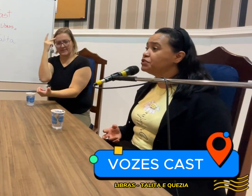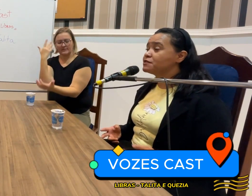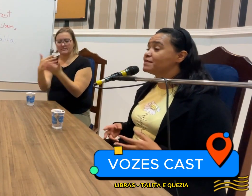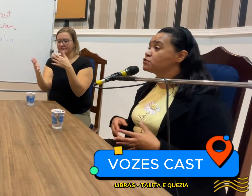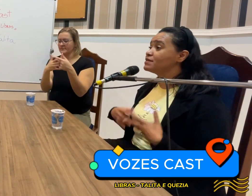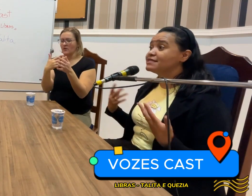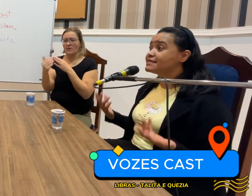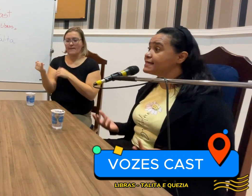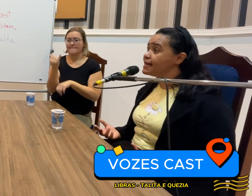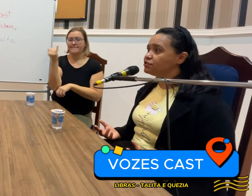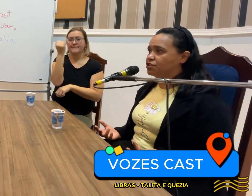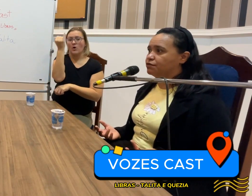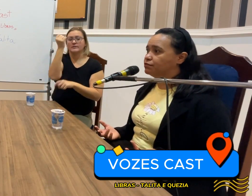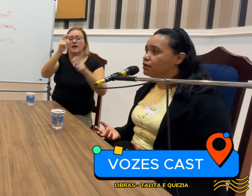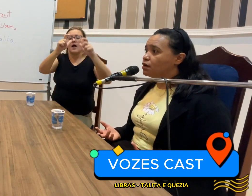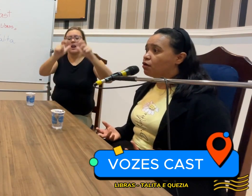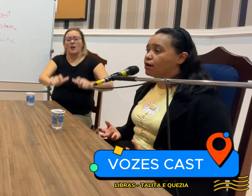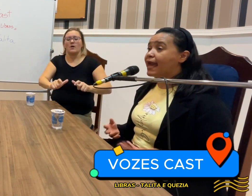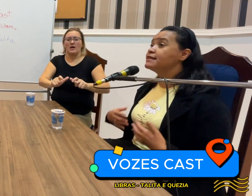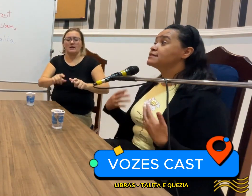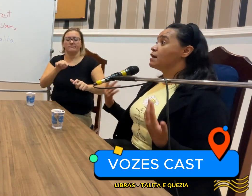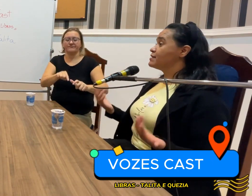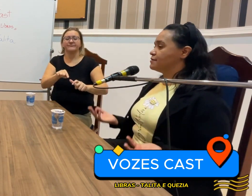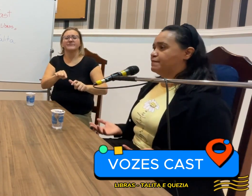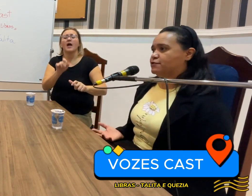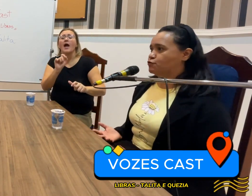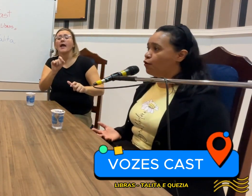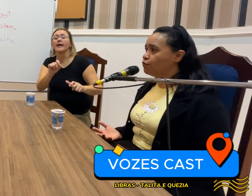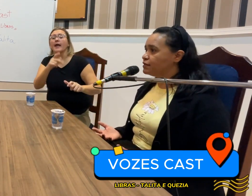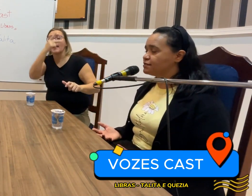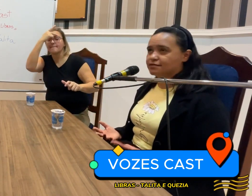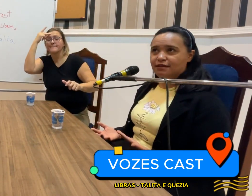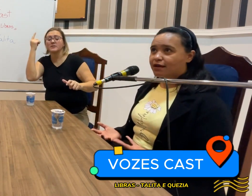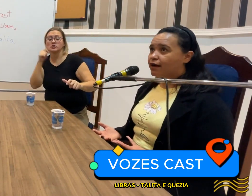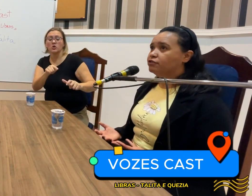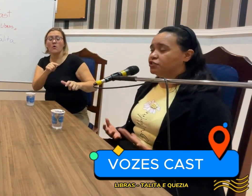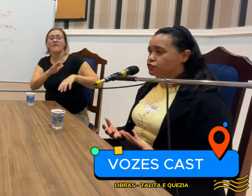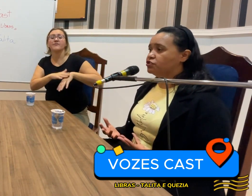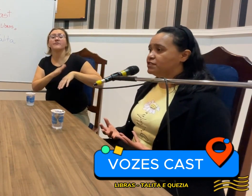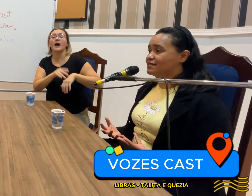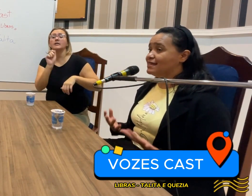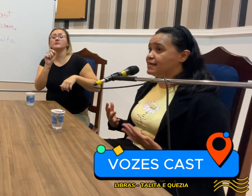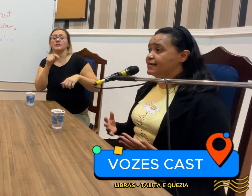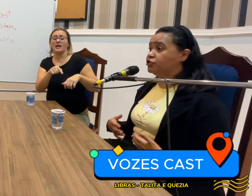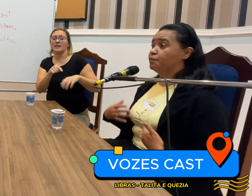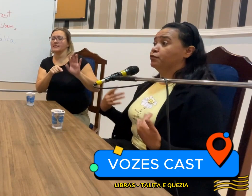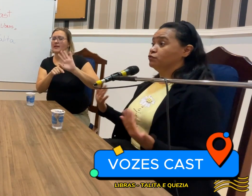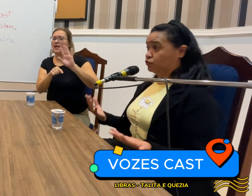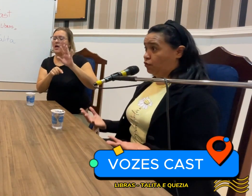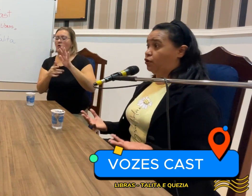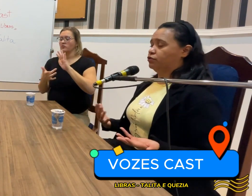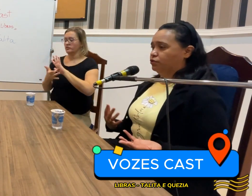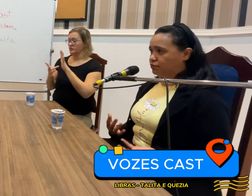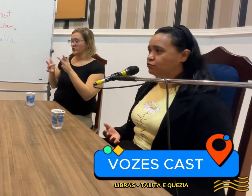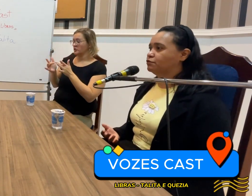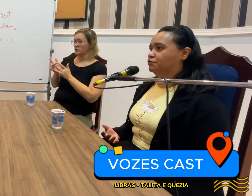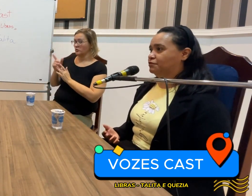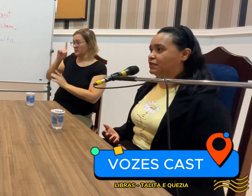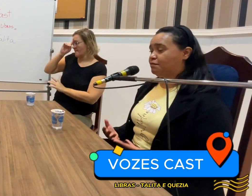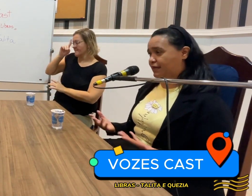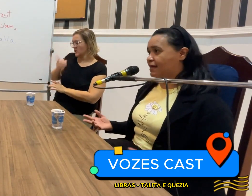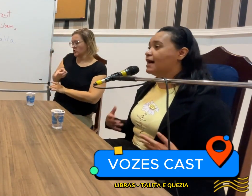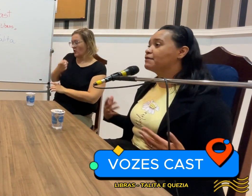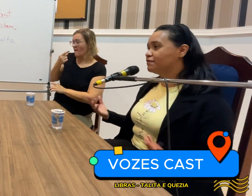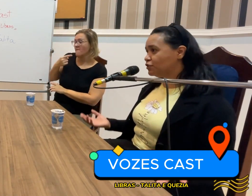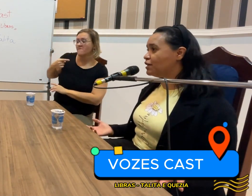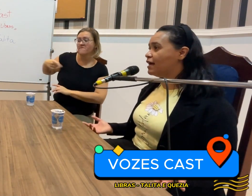importa onde as pessoas estejam. Quem são essas pessoas? Jesus disse, ide por todo mundo